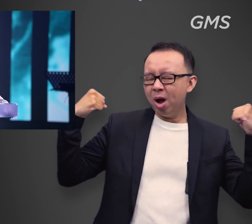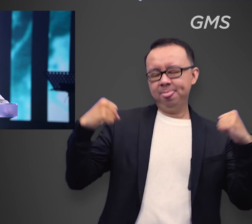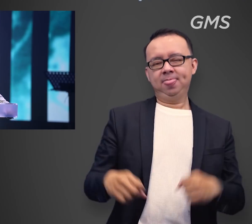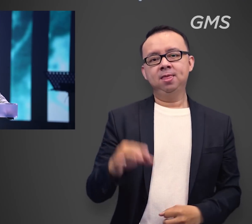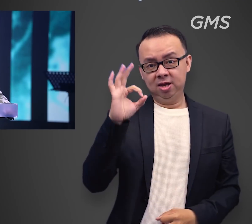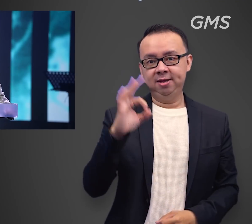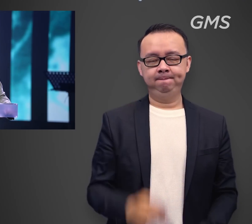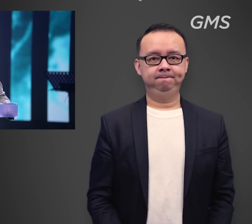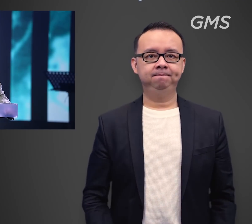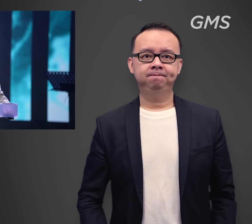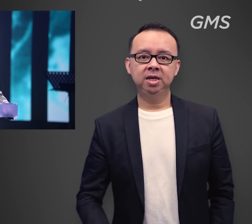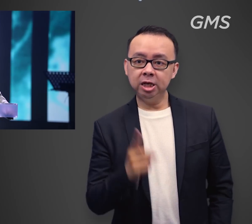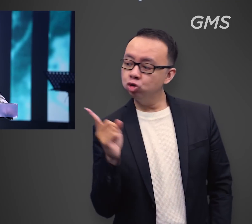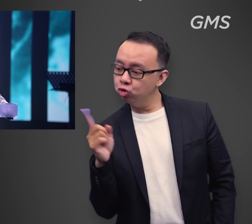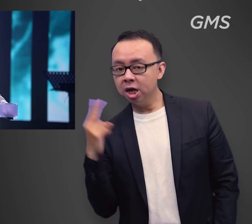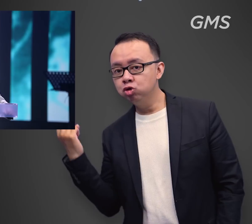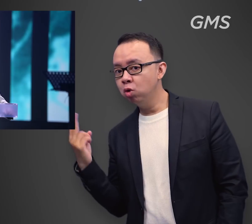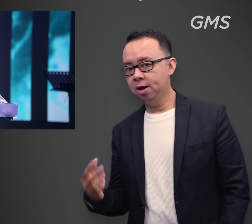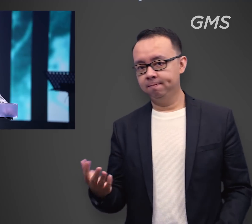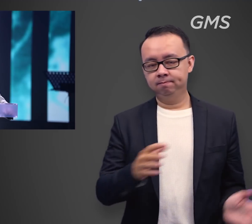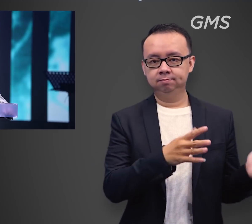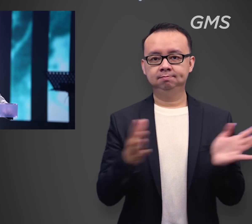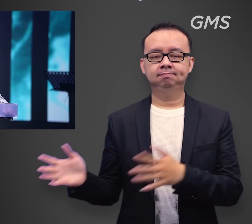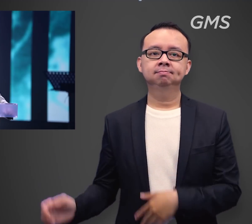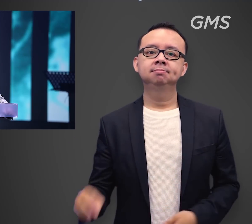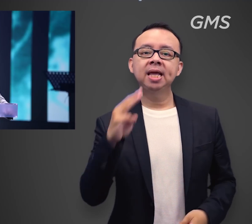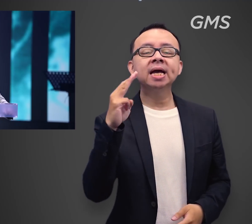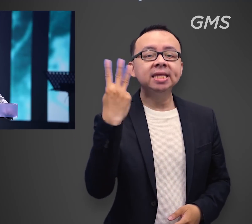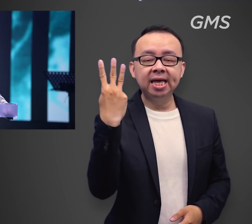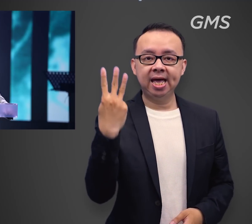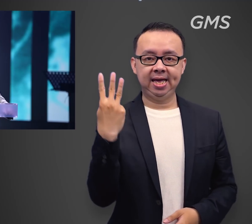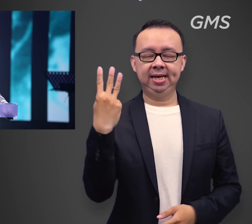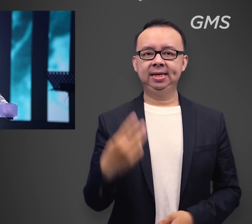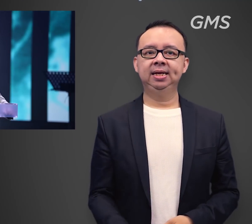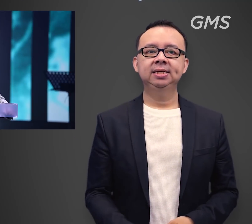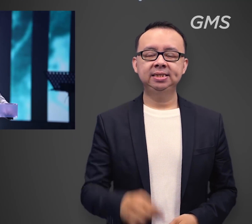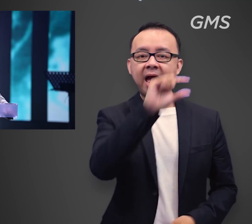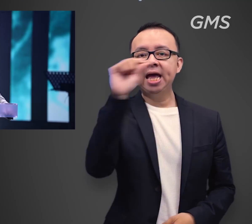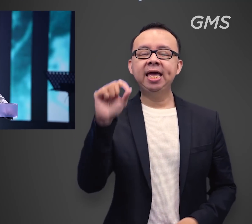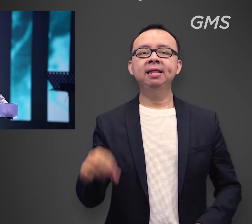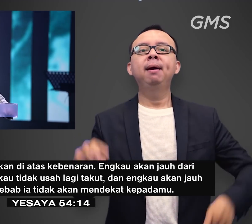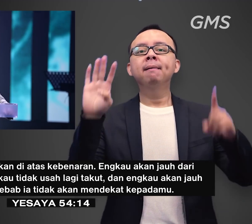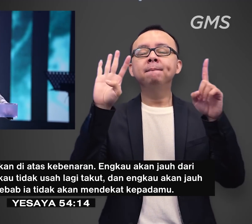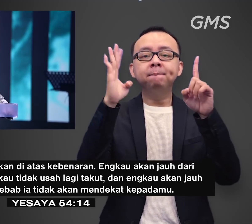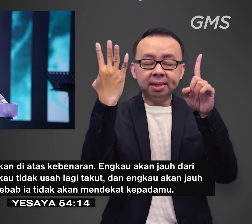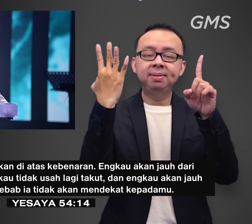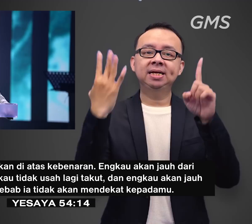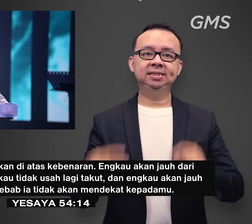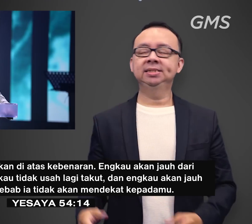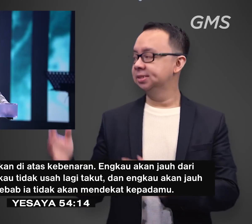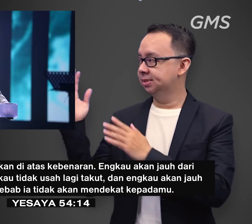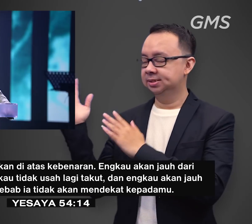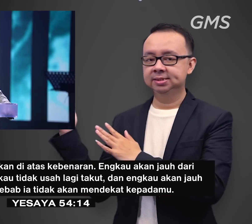ketiga apa? Coba kita baca ayat yang ke-14. Ayat 14. Coba lihat.